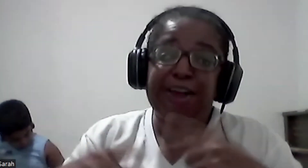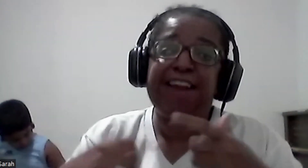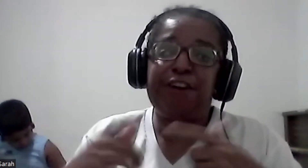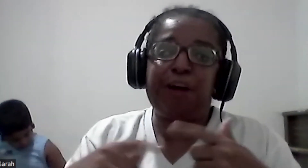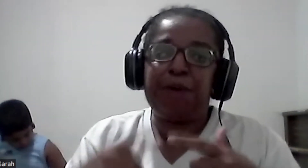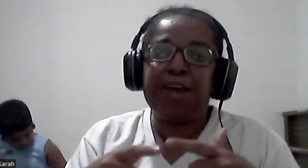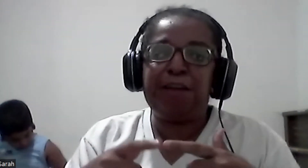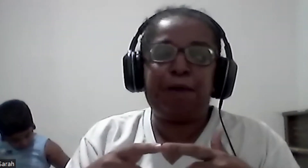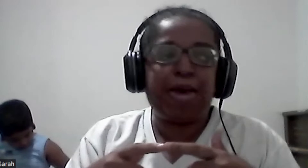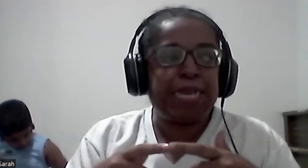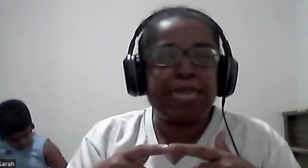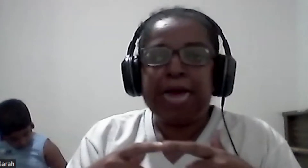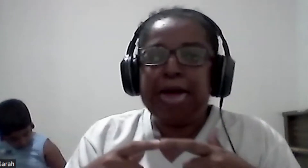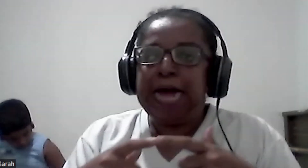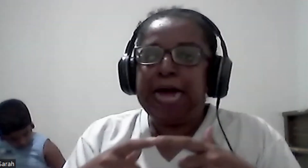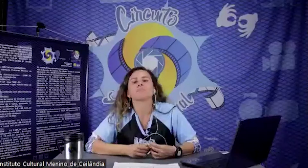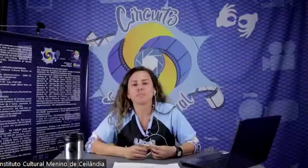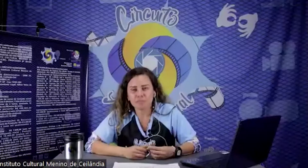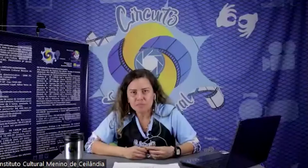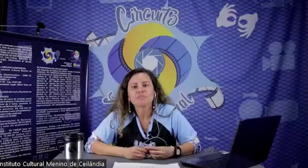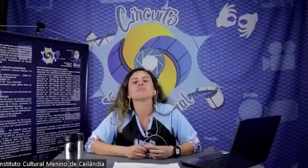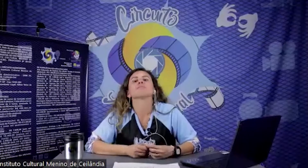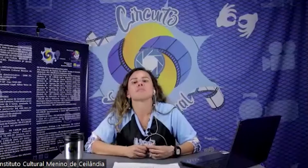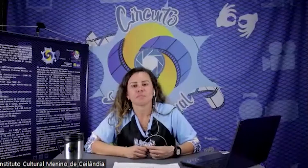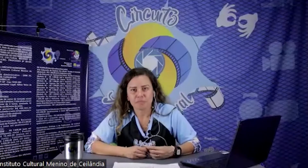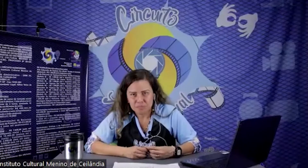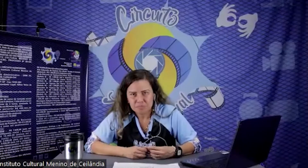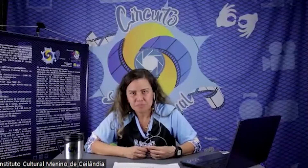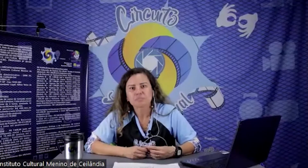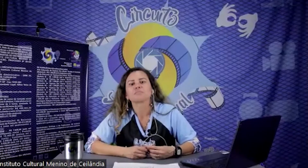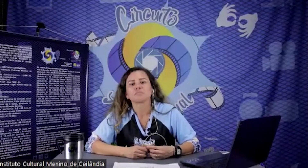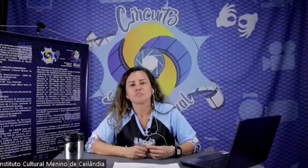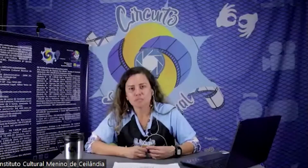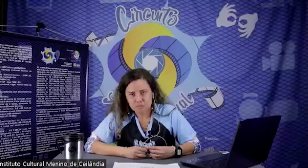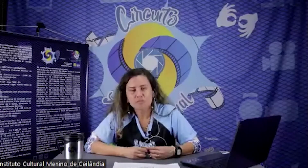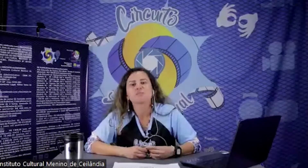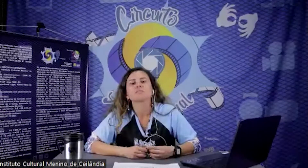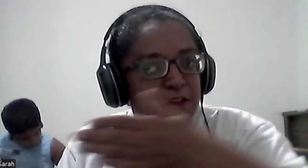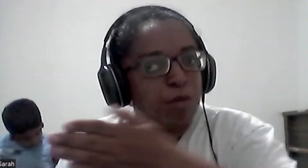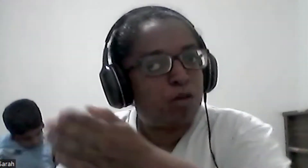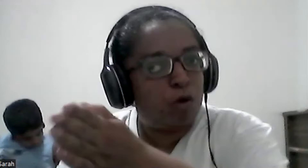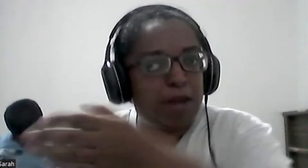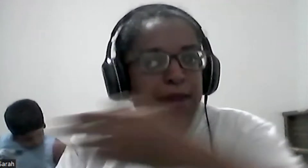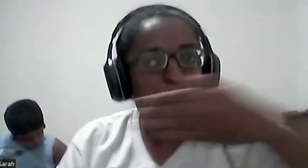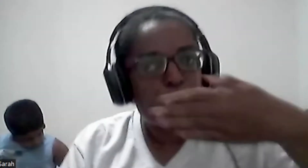estimulada oralmente, mas, assim, uhum, como minha mãe fez uma escolha, né? Porque era